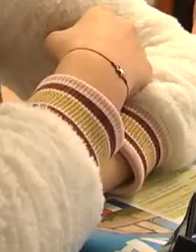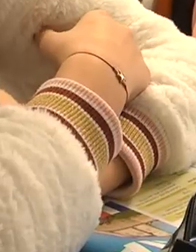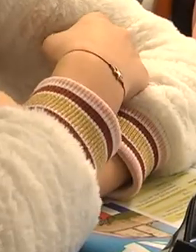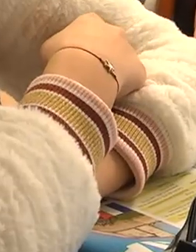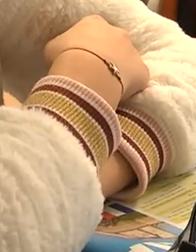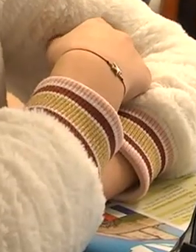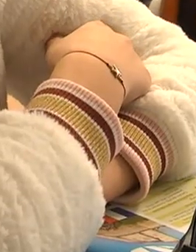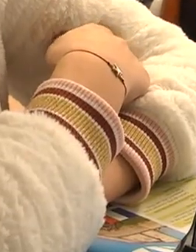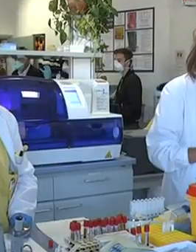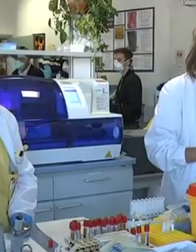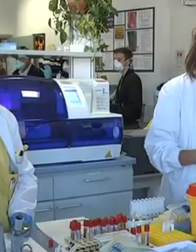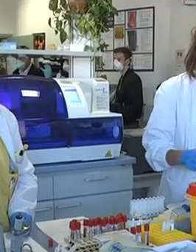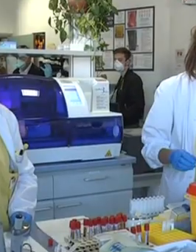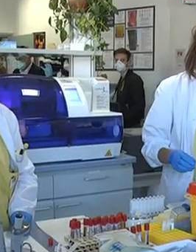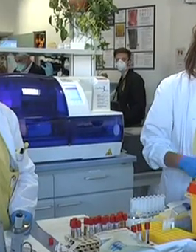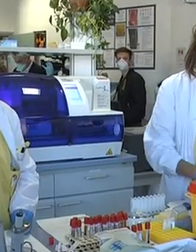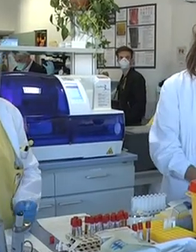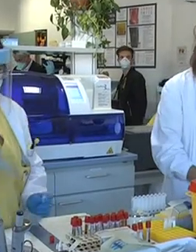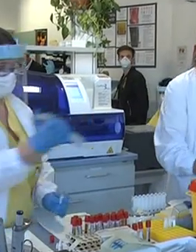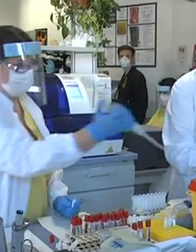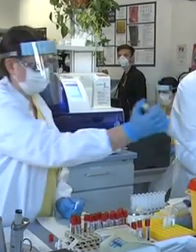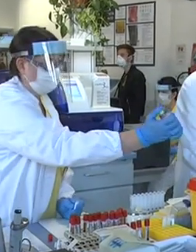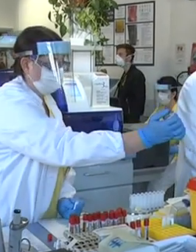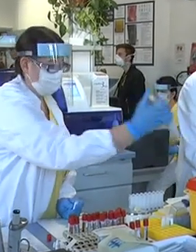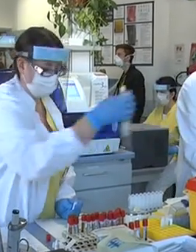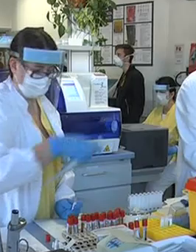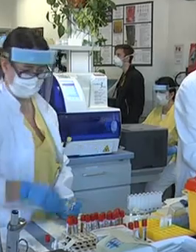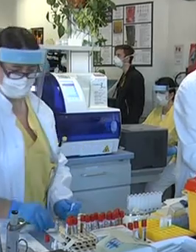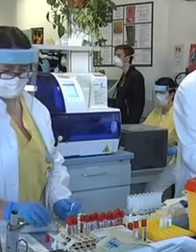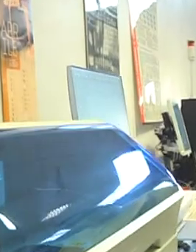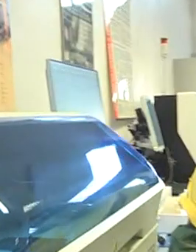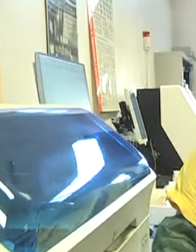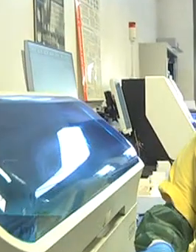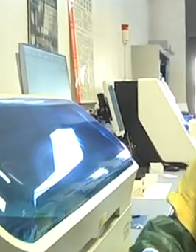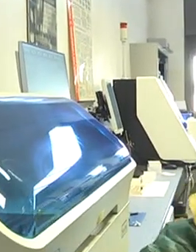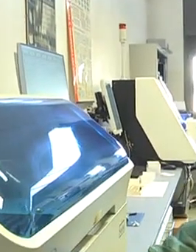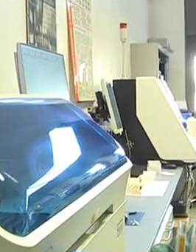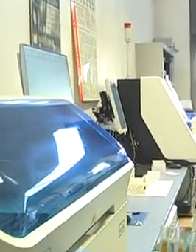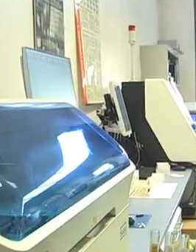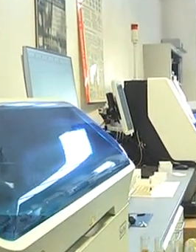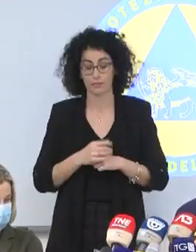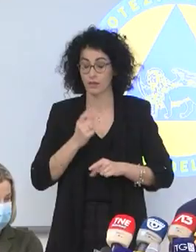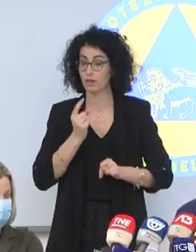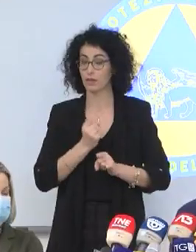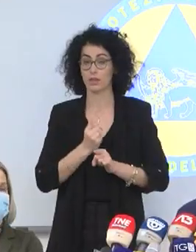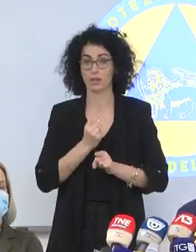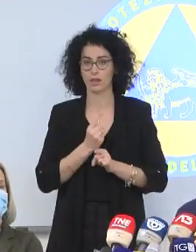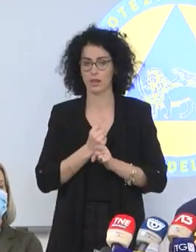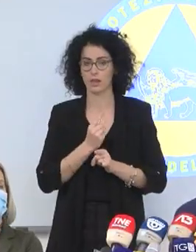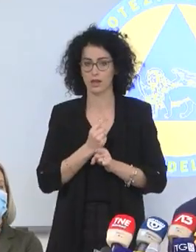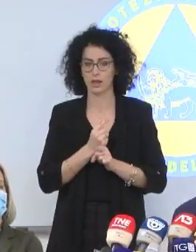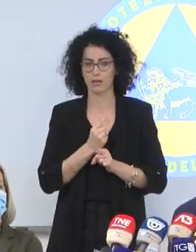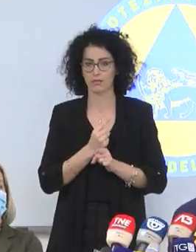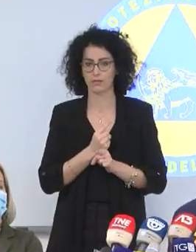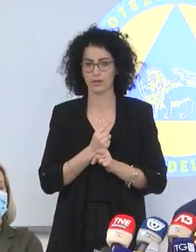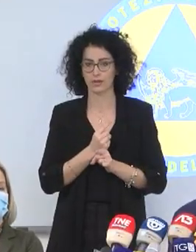chiudere scuola per il governatore con gli attuali numeri dei contagi è necessario rivedere le procedure sia doveroso pensare di modificare la